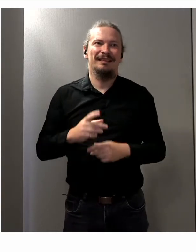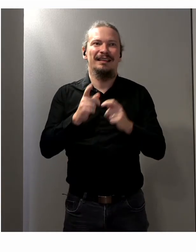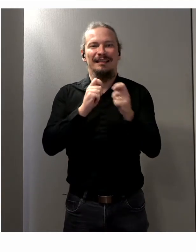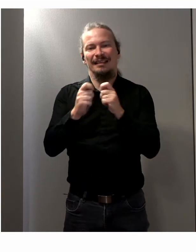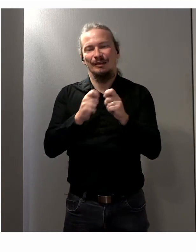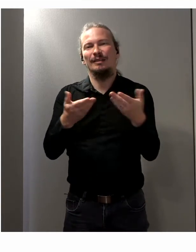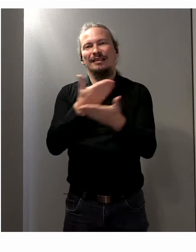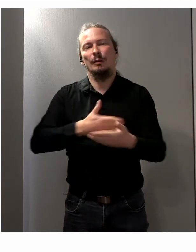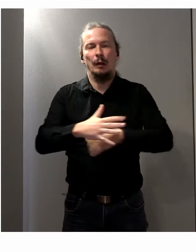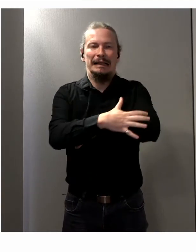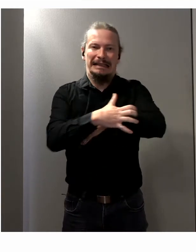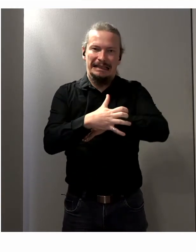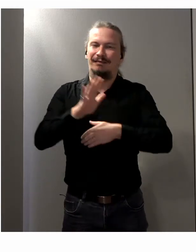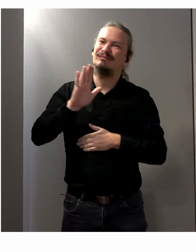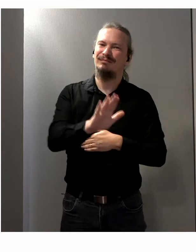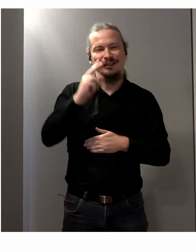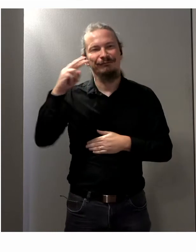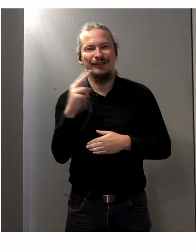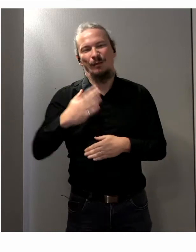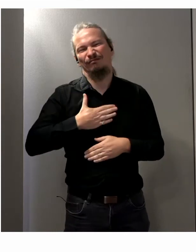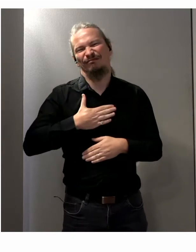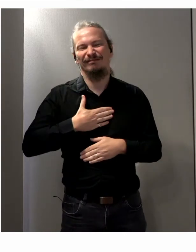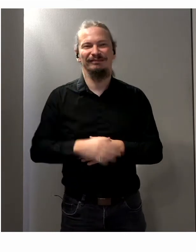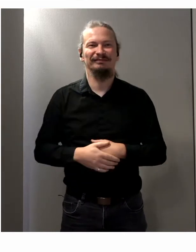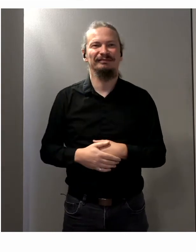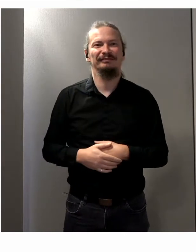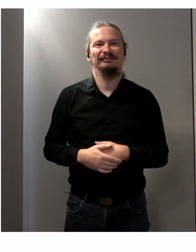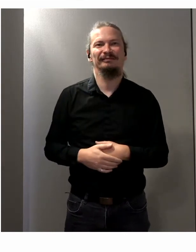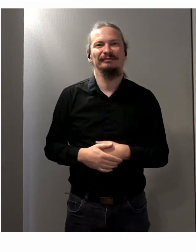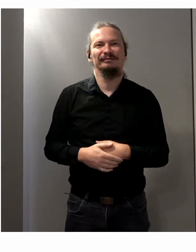la question de la précarité un petit peu sous cet angle-là, parce que c'est un petit peu ma marotte.